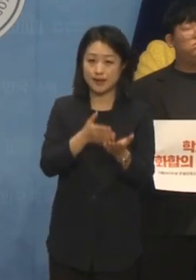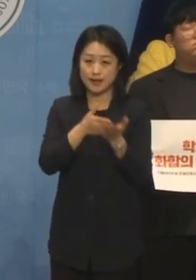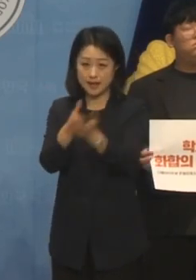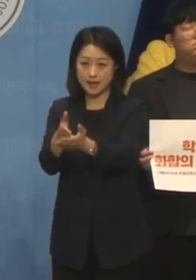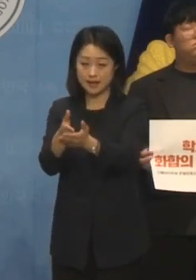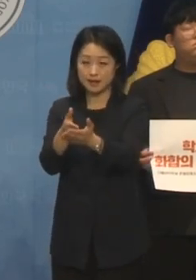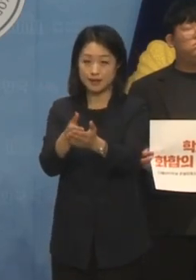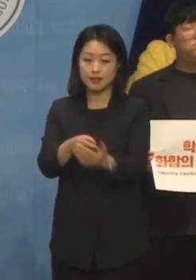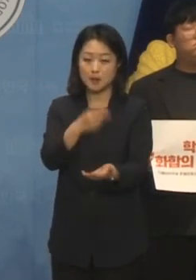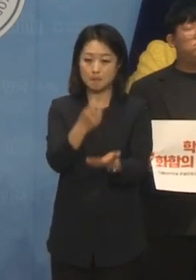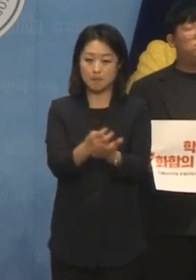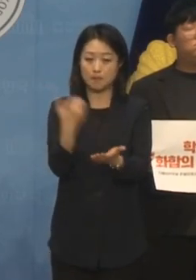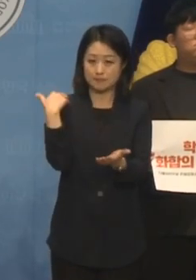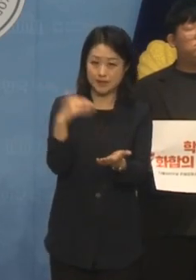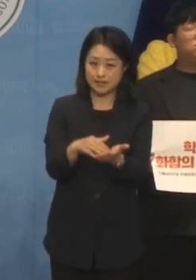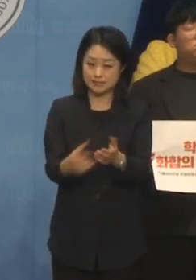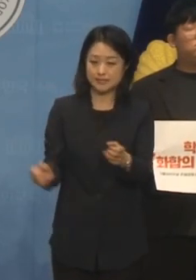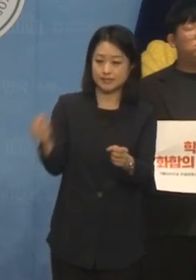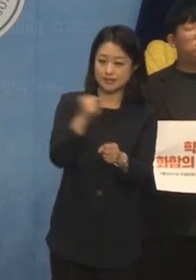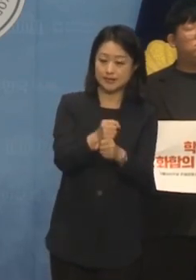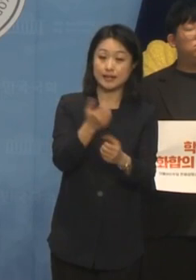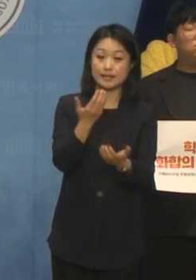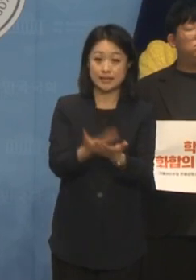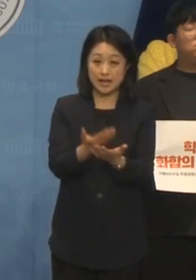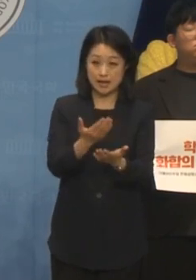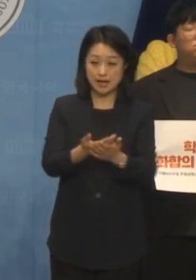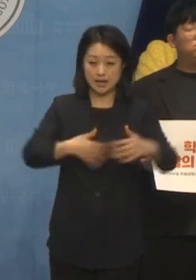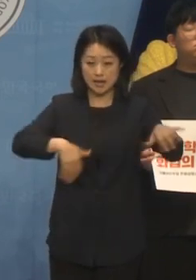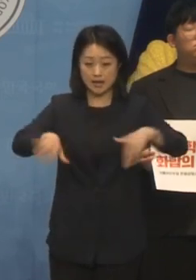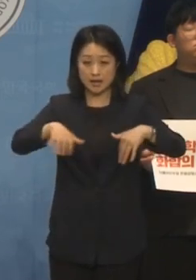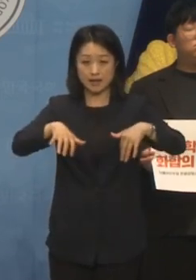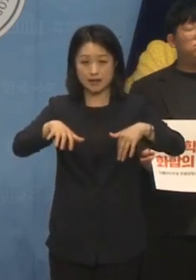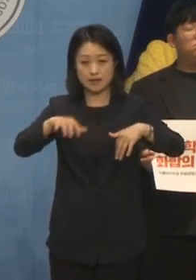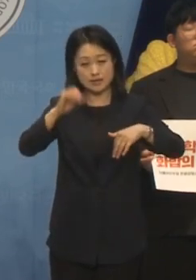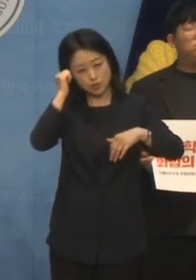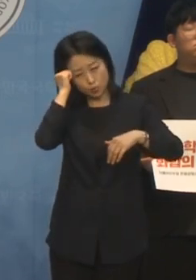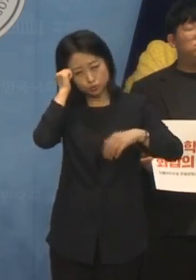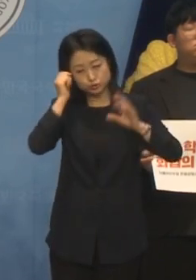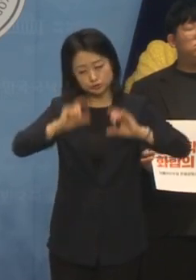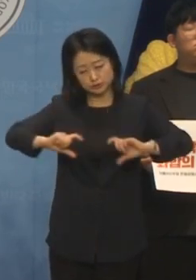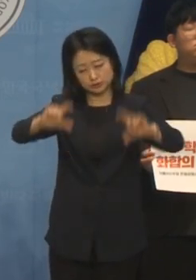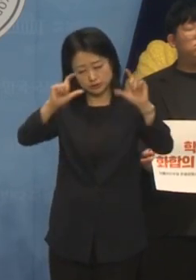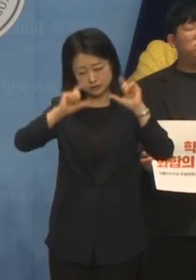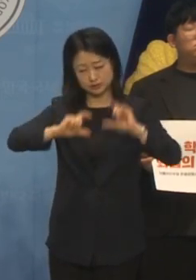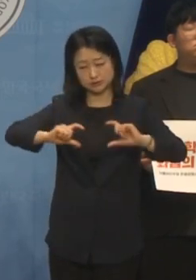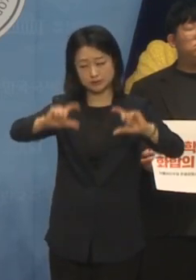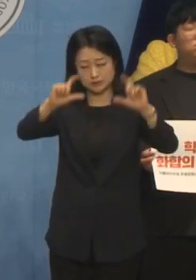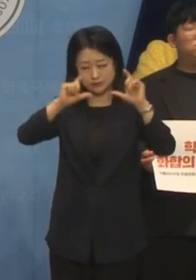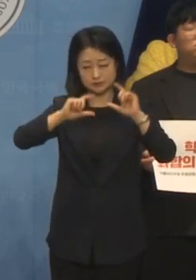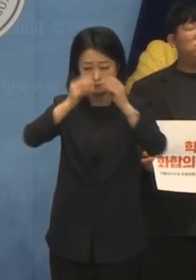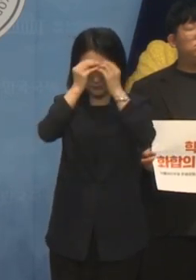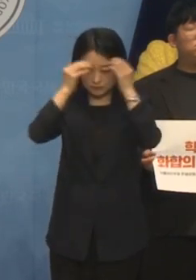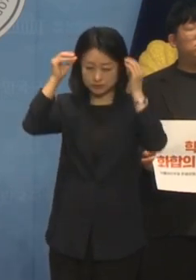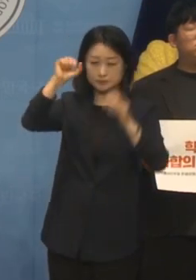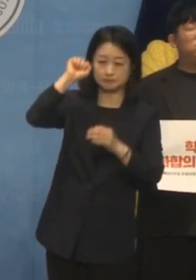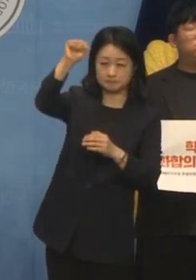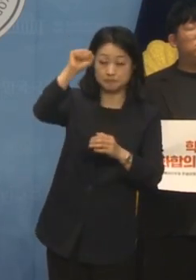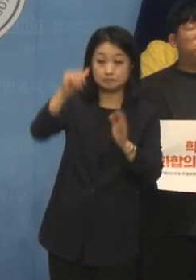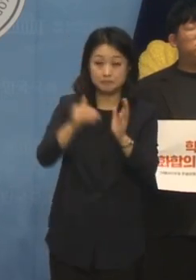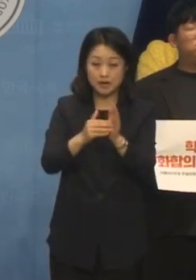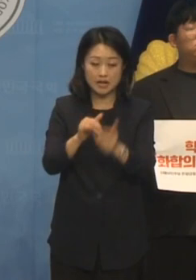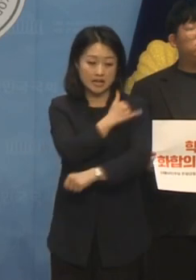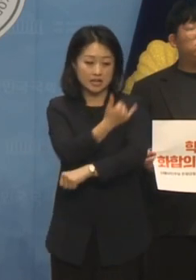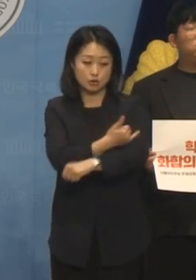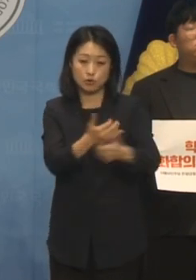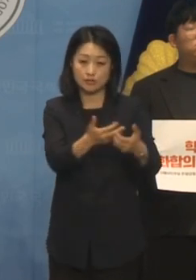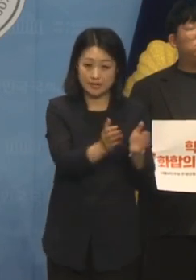다시 되살려라, 이런 거의 노숙 철야 농성까지 했습니다. 당연히 많은